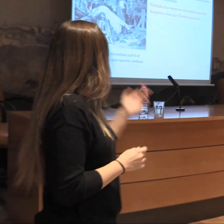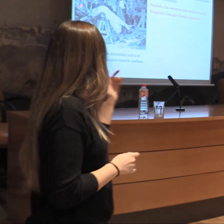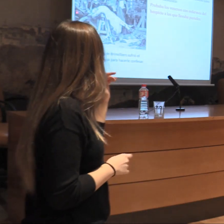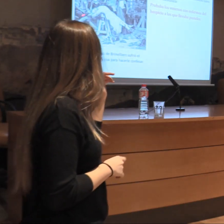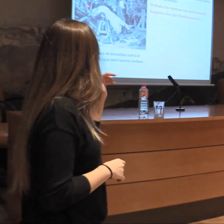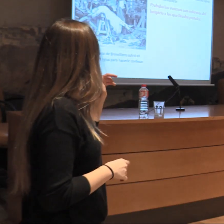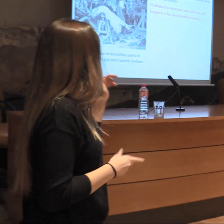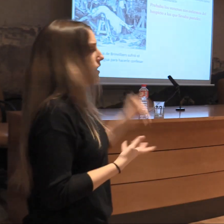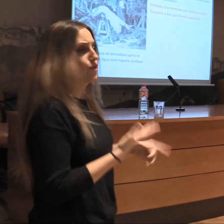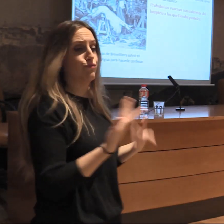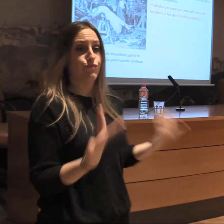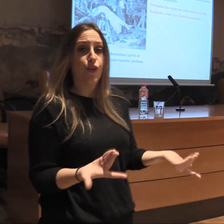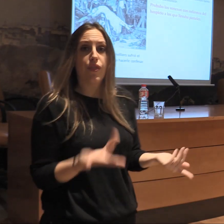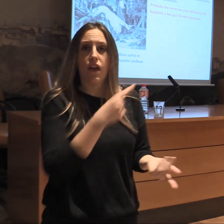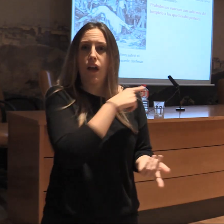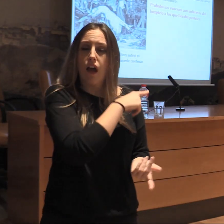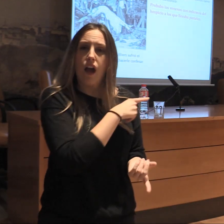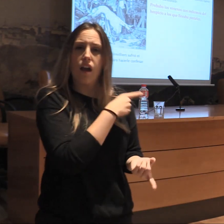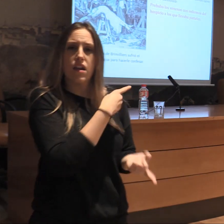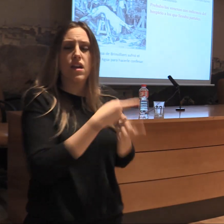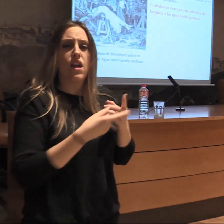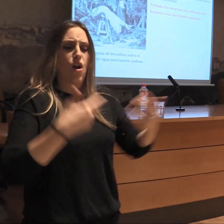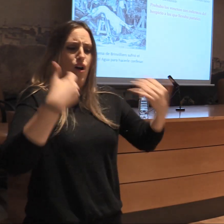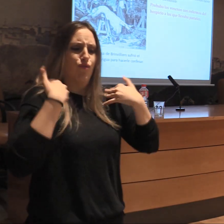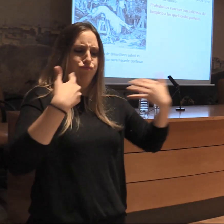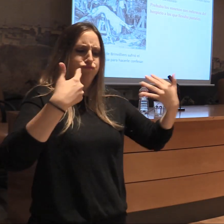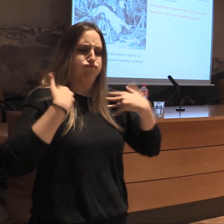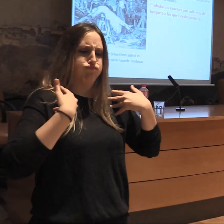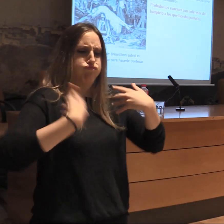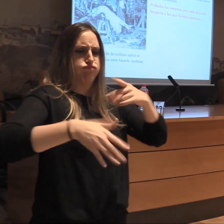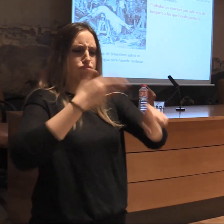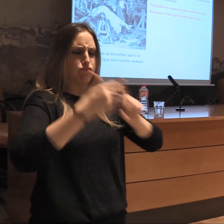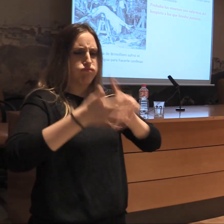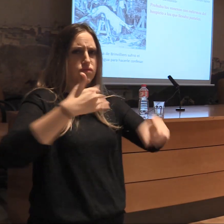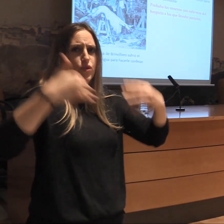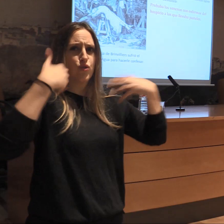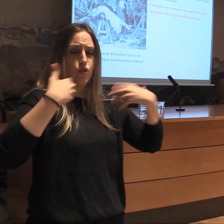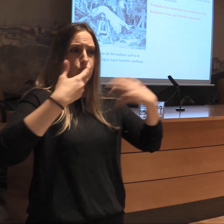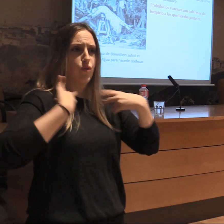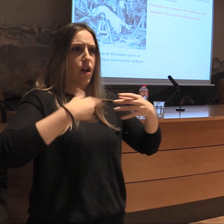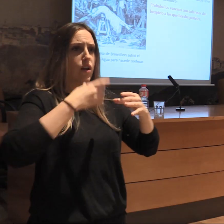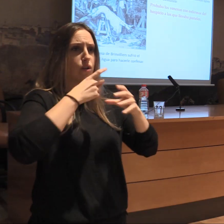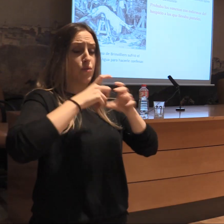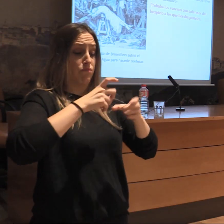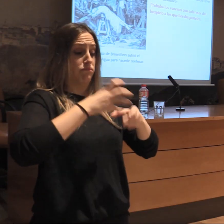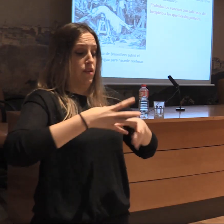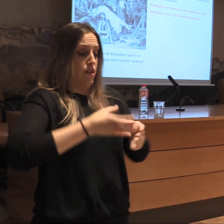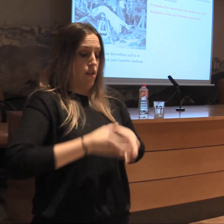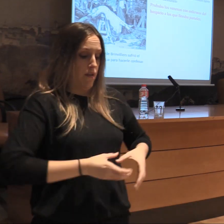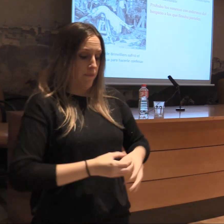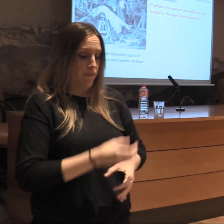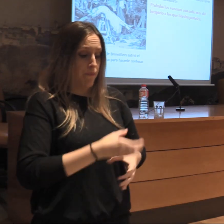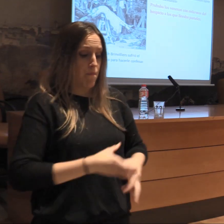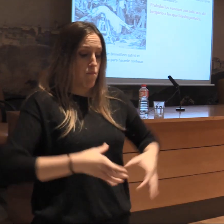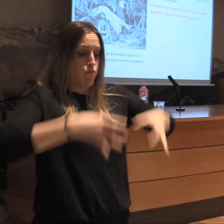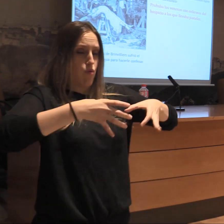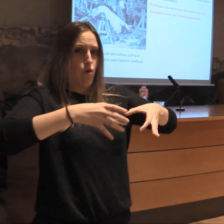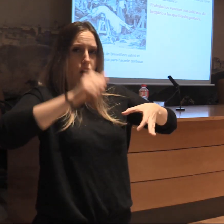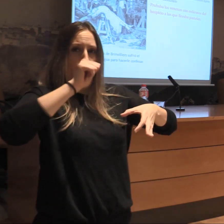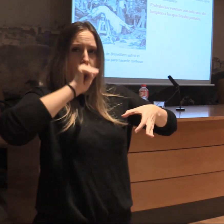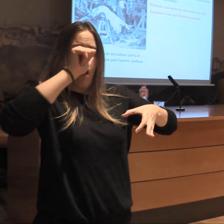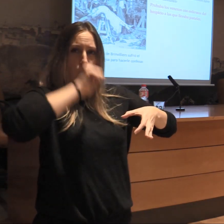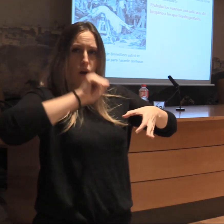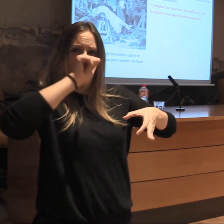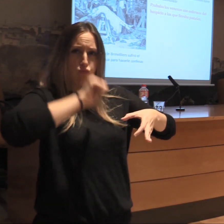sometiéndola a la tortura del agua, con un embudo le hacían llegar hasta la garganta unas cantidades de agua enormes.